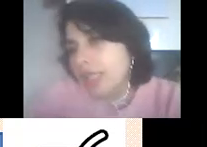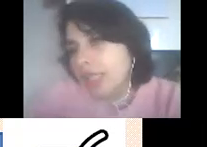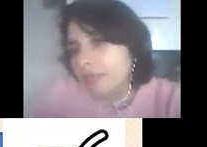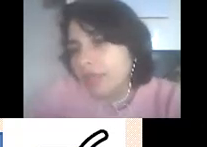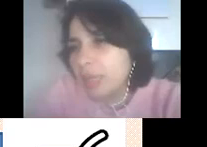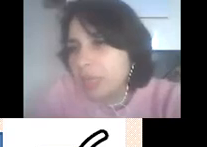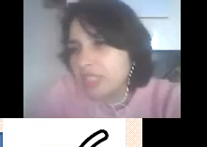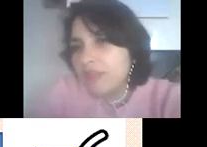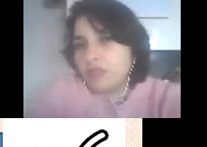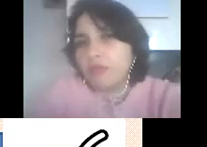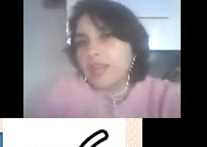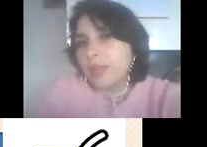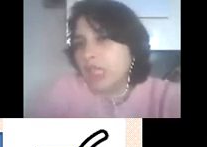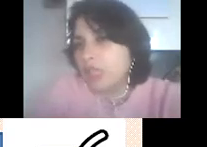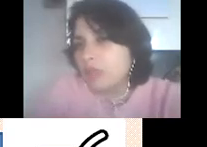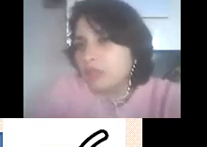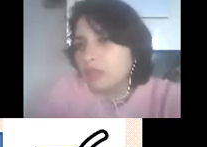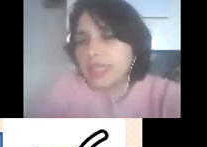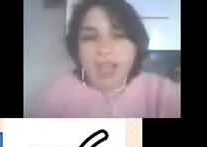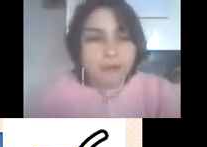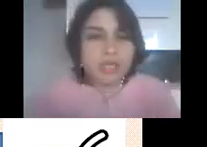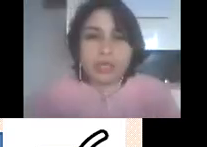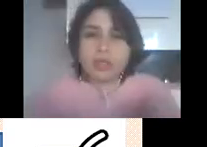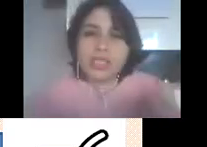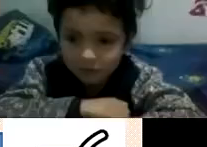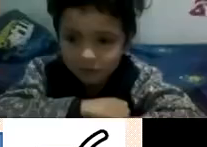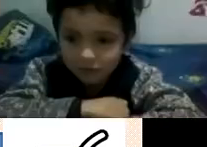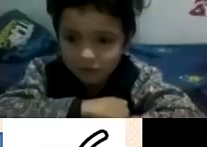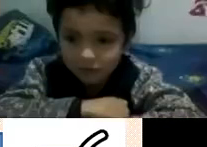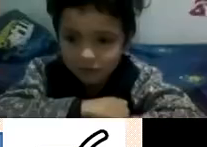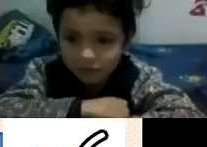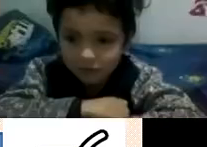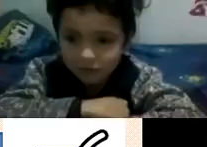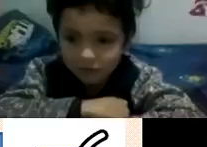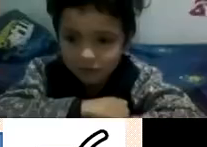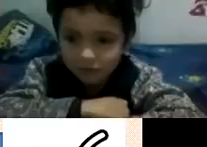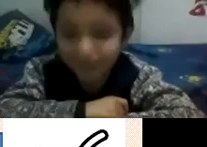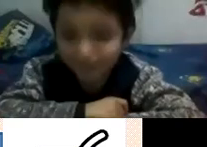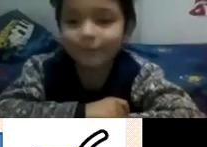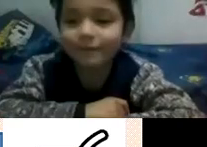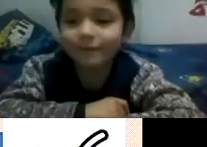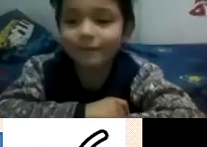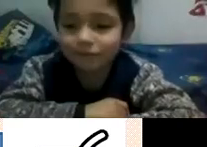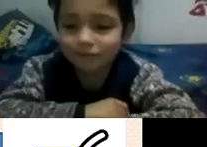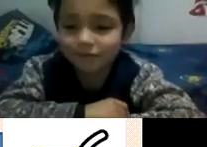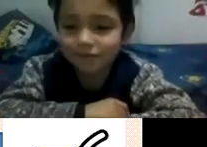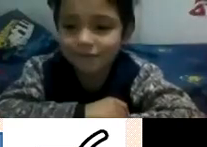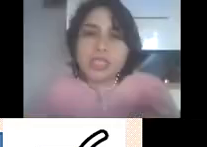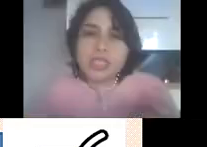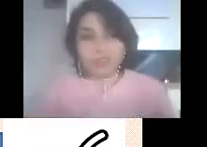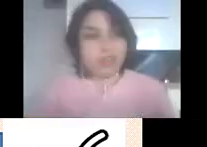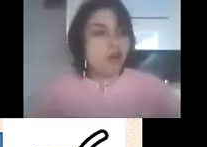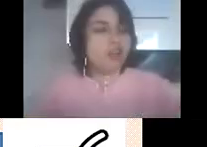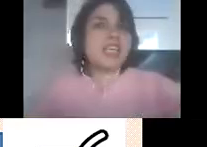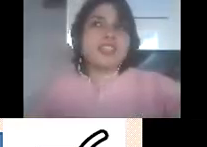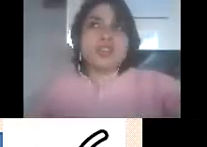Ahora tienes que activar. ¿Qué pasa si el vaso fuera de plástico? ¿Sería resistente o frágil? Resistente. Resistente,